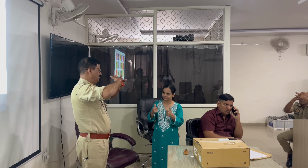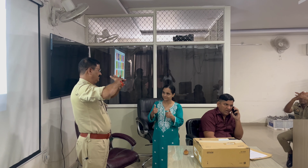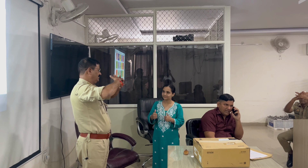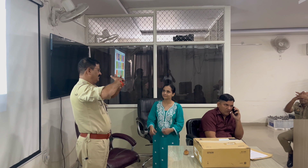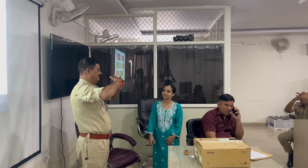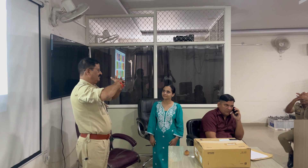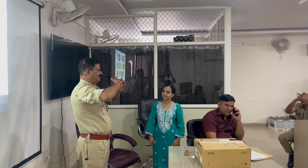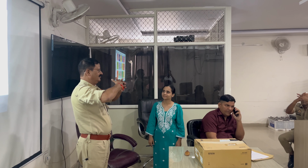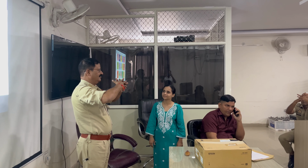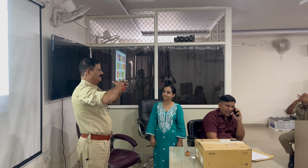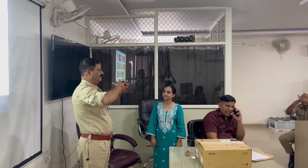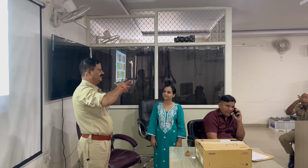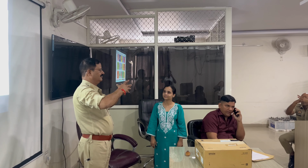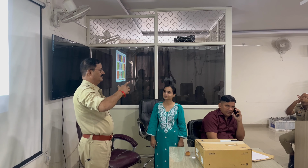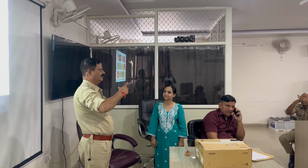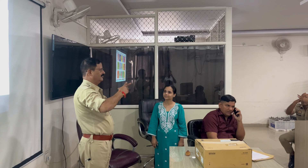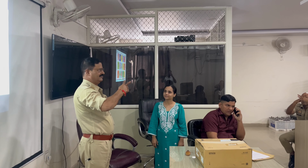डब्ल्यू एक्स